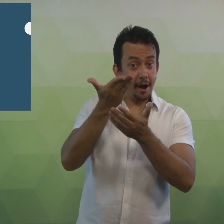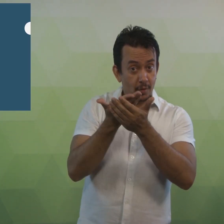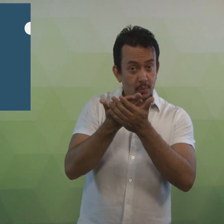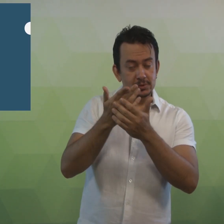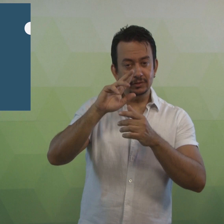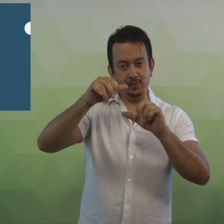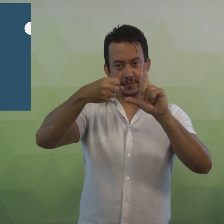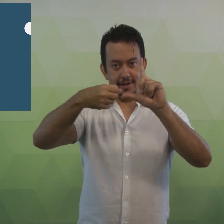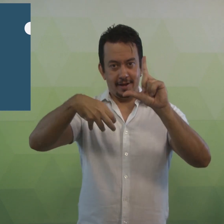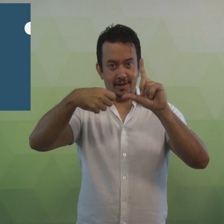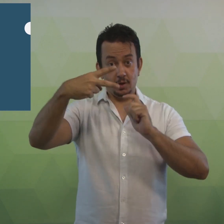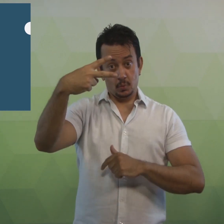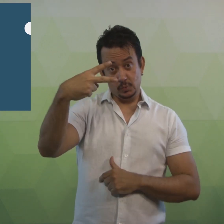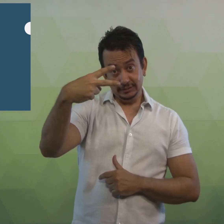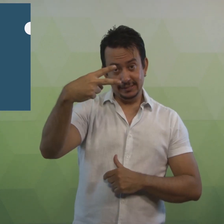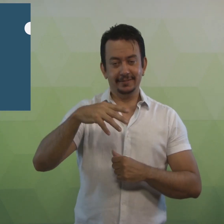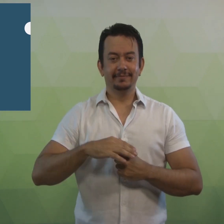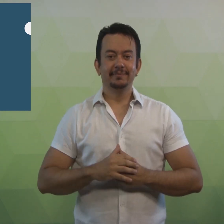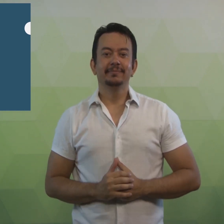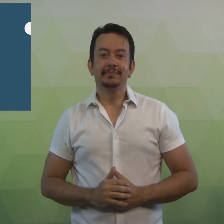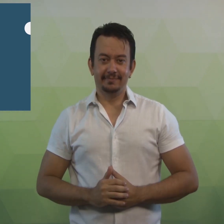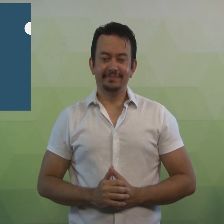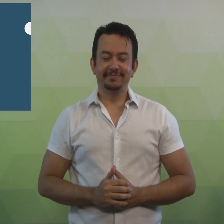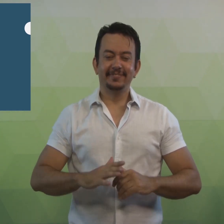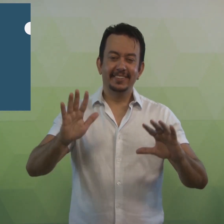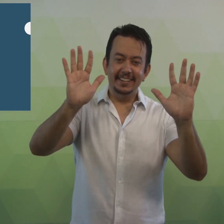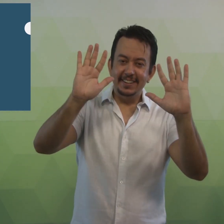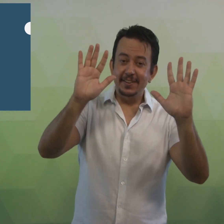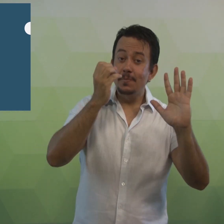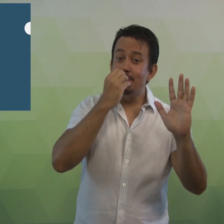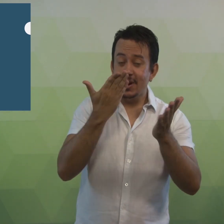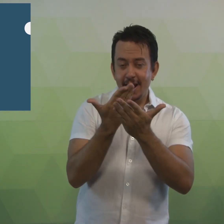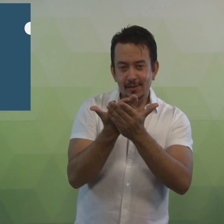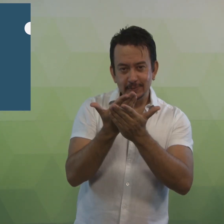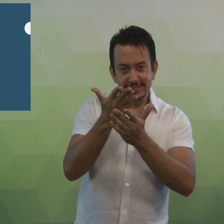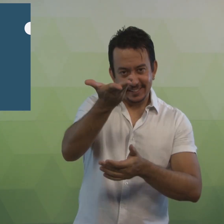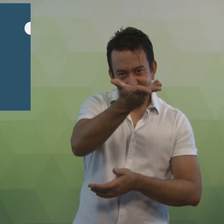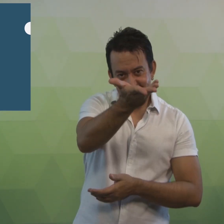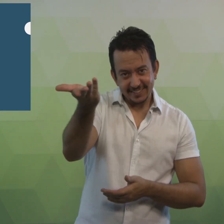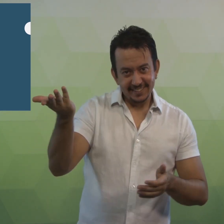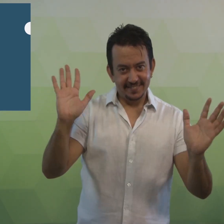vocês na próxima aula da unidade 2. Tchau, boa aula a vocês.